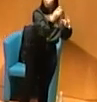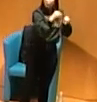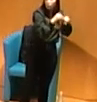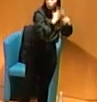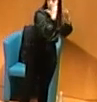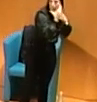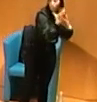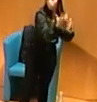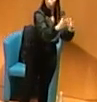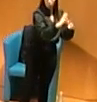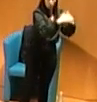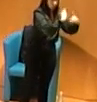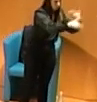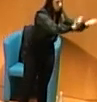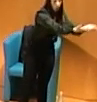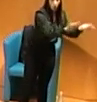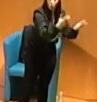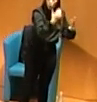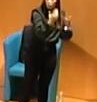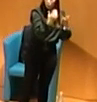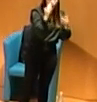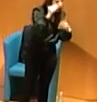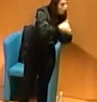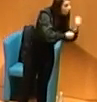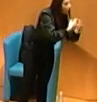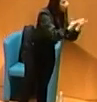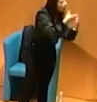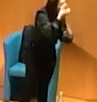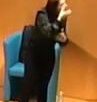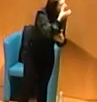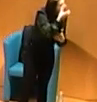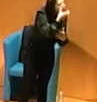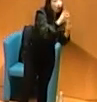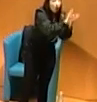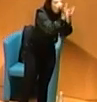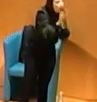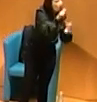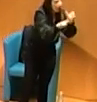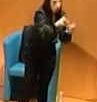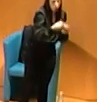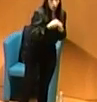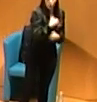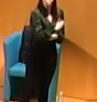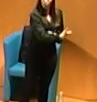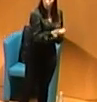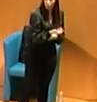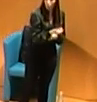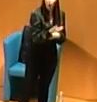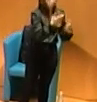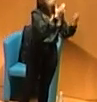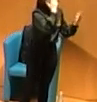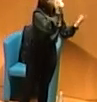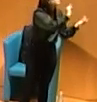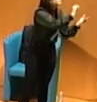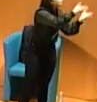sont vraiment très déprimés et tout. Mais le fait, comme vous dites, de rencontrer des gens, de se faire entourer, pas par n'importe qui, bien